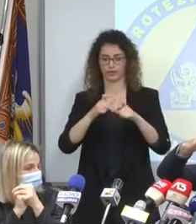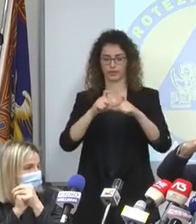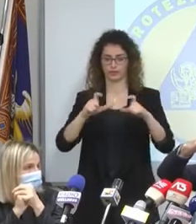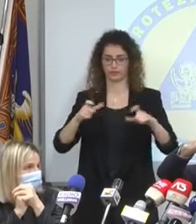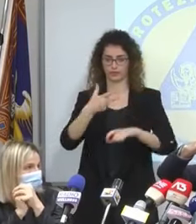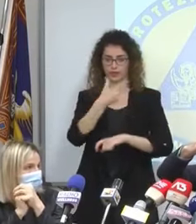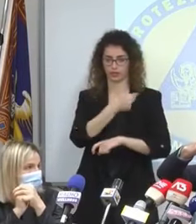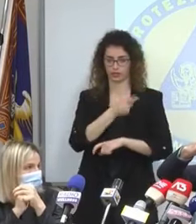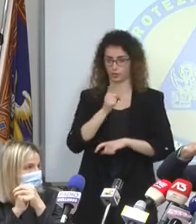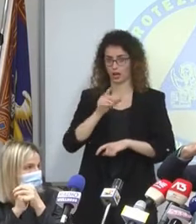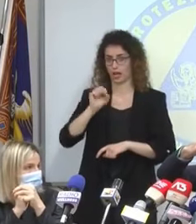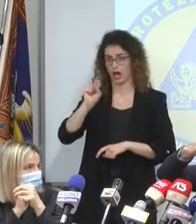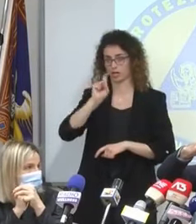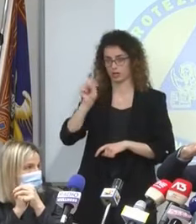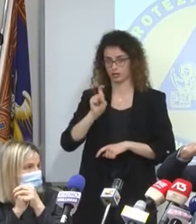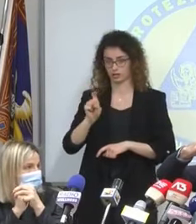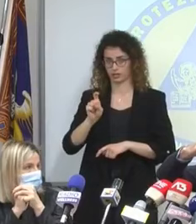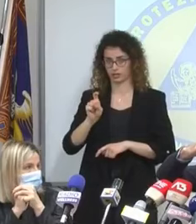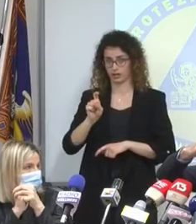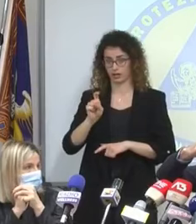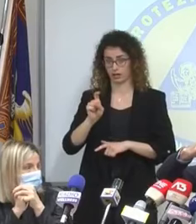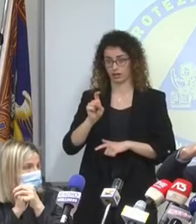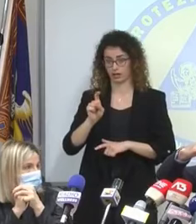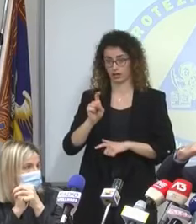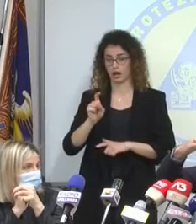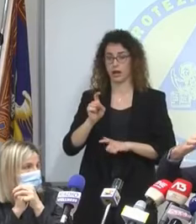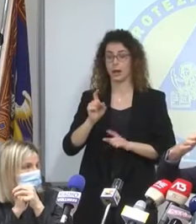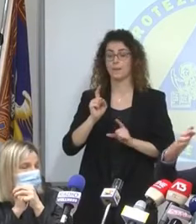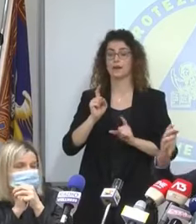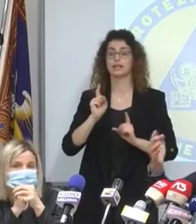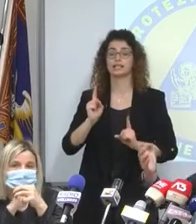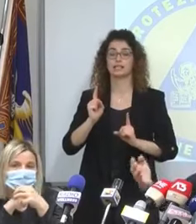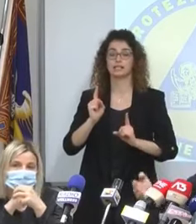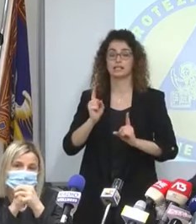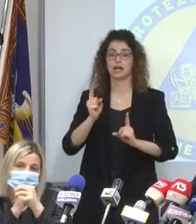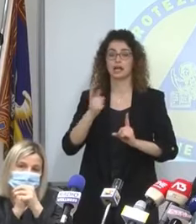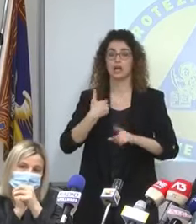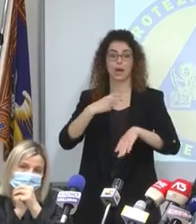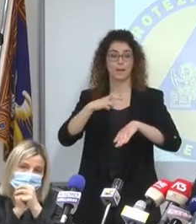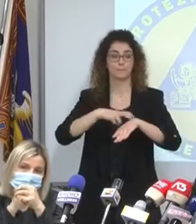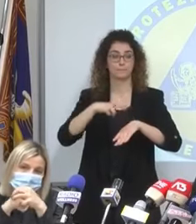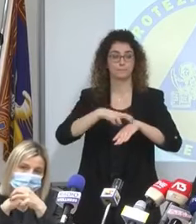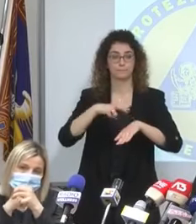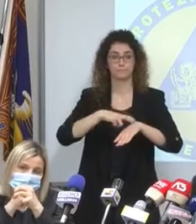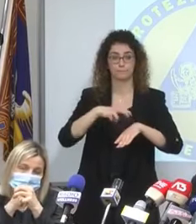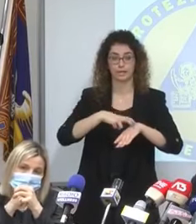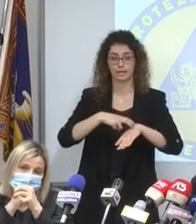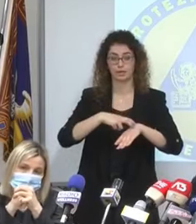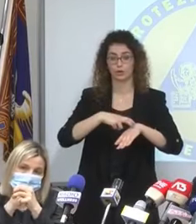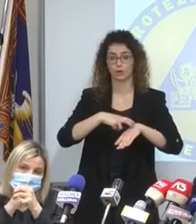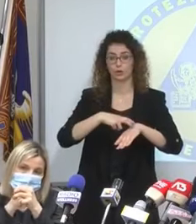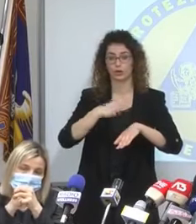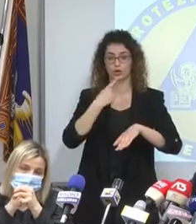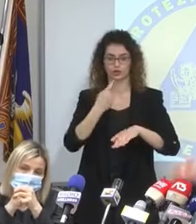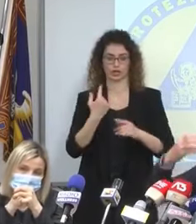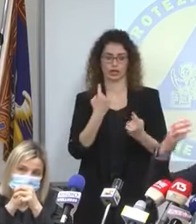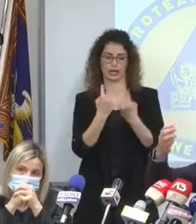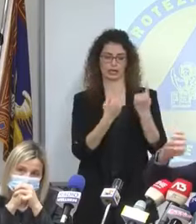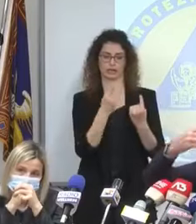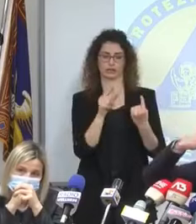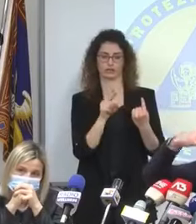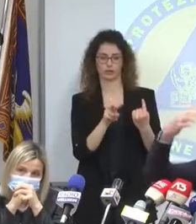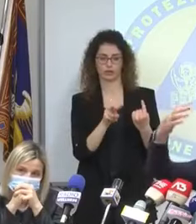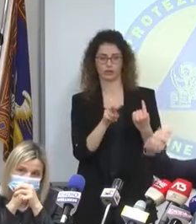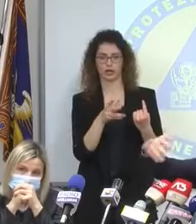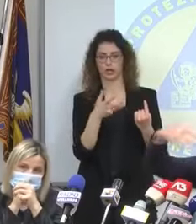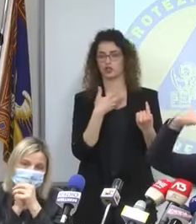da utilizzare è AstraZeneca, salvo i casi in cui il medico prescrittore nell'anamnesi dice, guarda, in questo caso perché ha